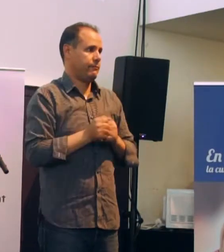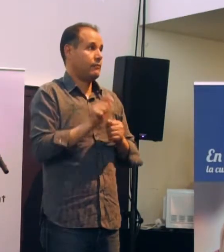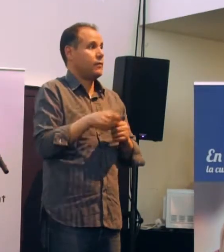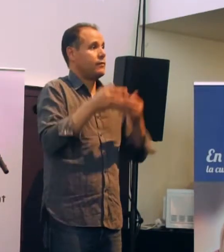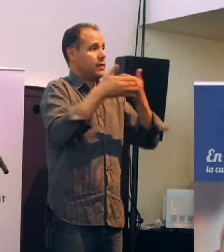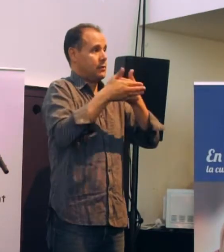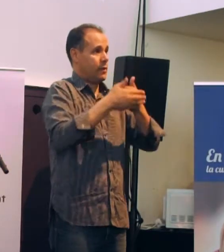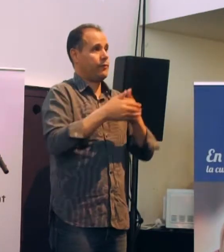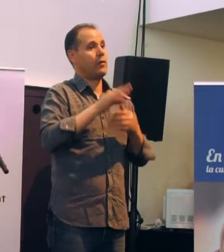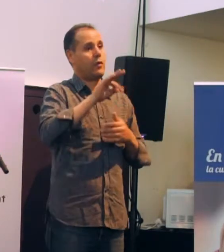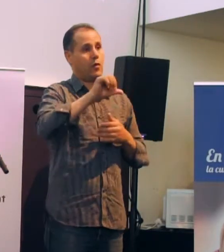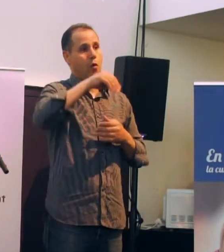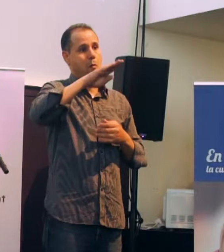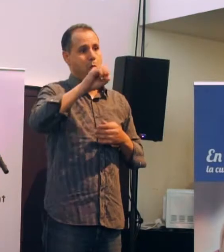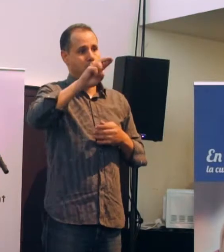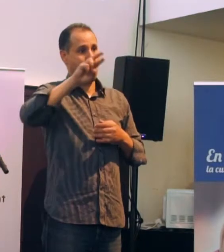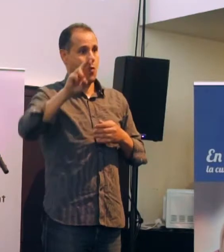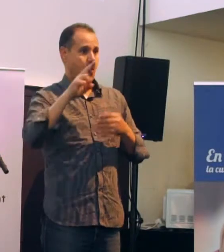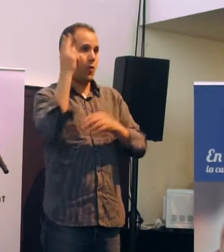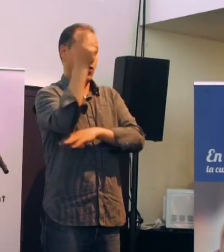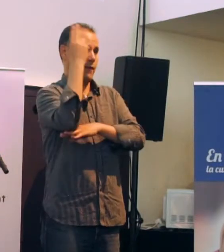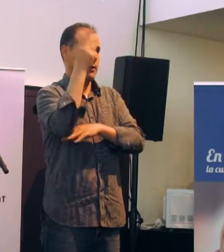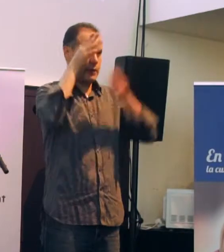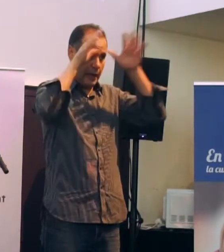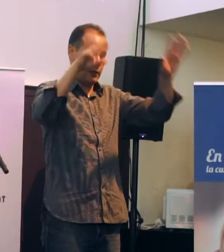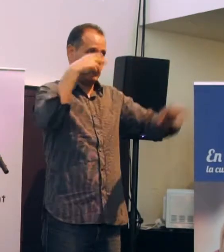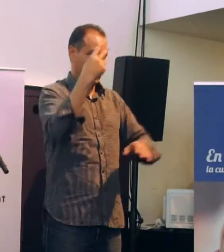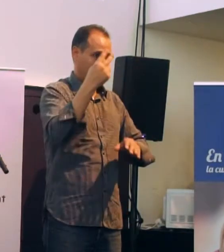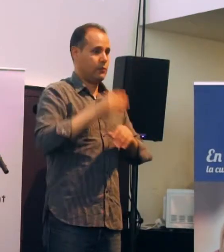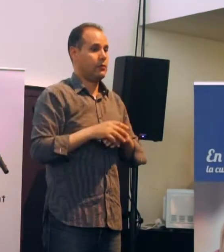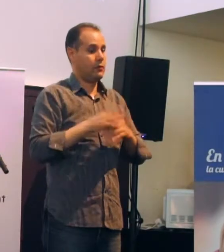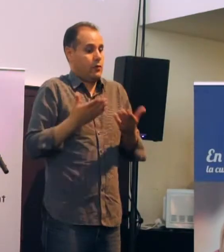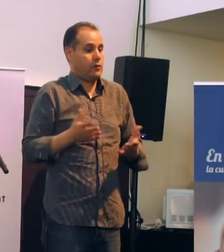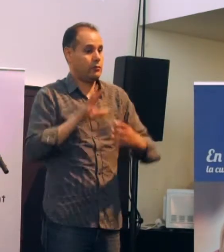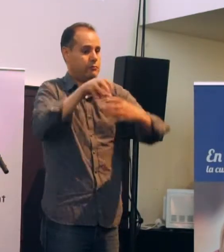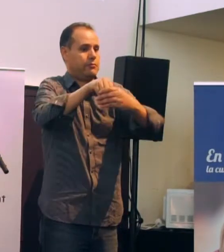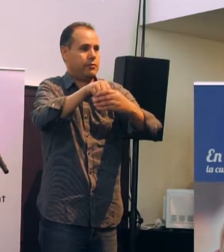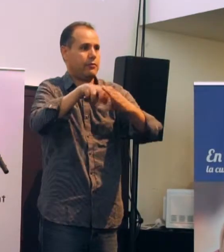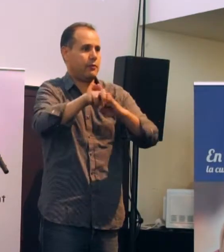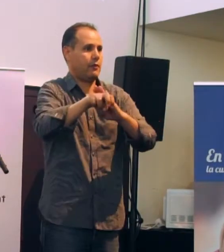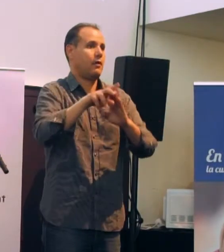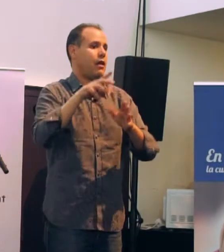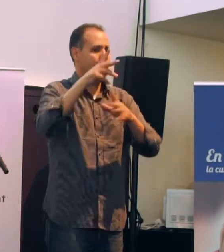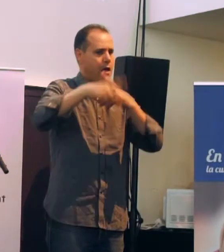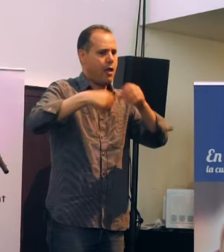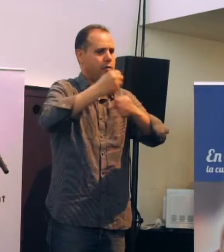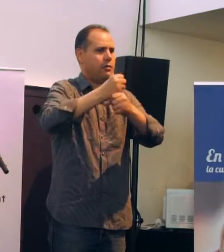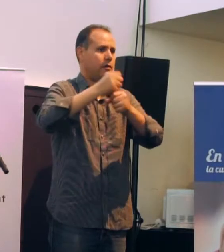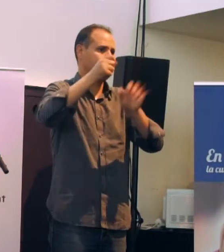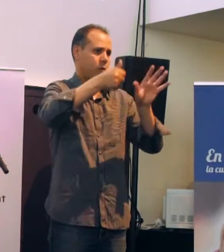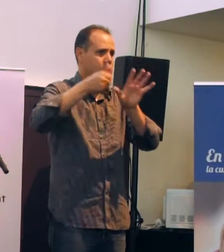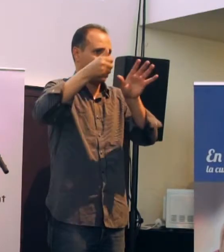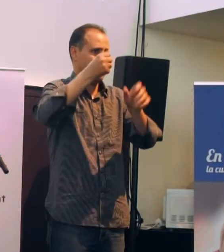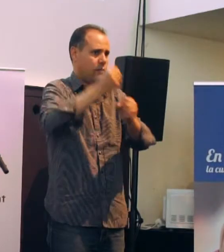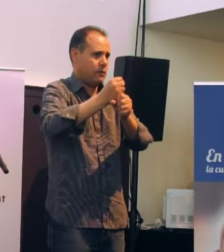cinéma Le Tambour de l'Université de Rennes 2, qui a accueilli aujourd'hui notre focus sur l'animation des années 60 et proposera plusieurs séances